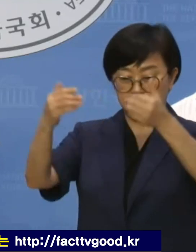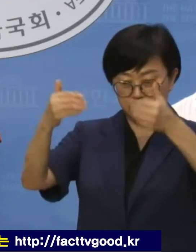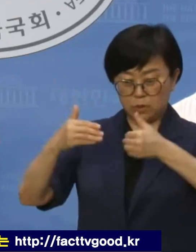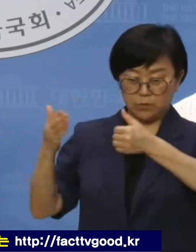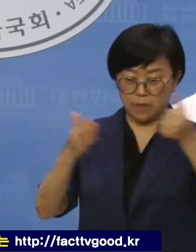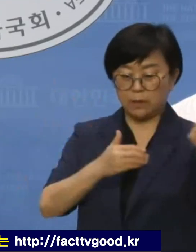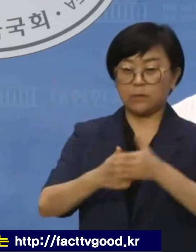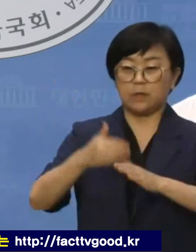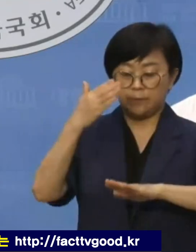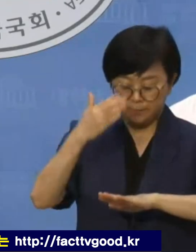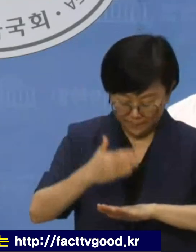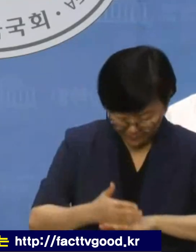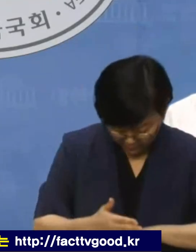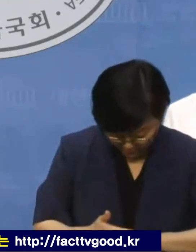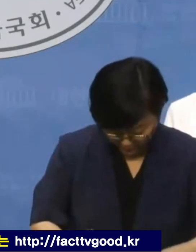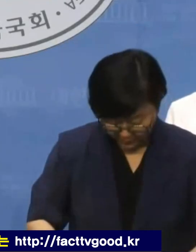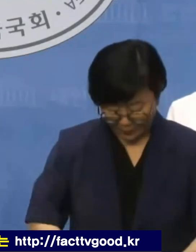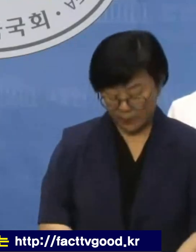부탁드립니다. 고맙습니다.